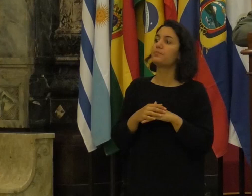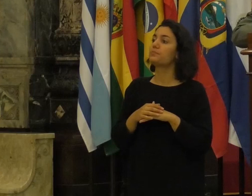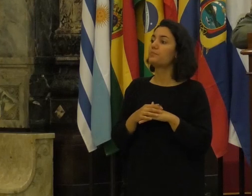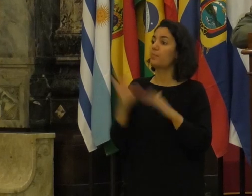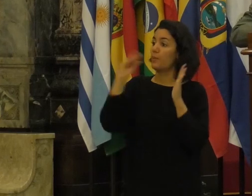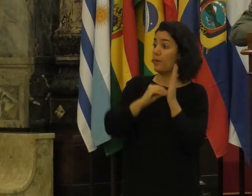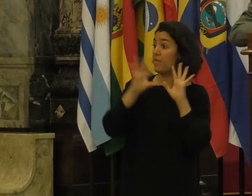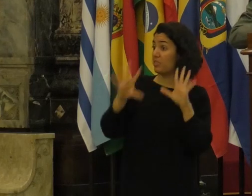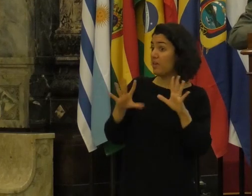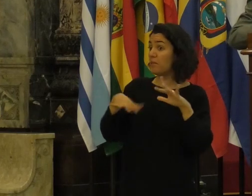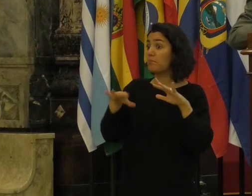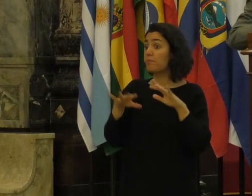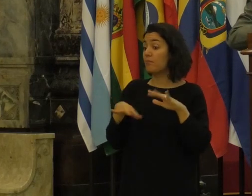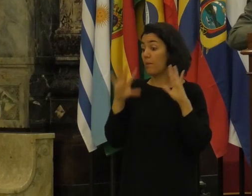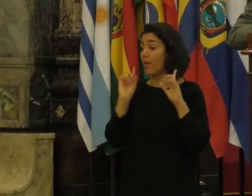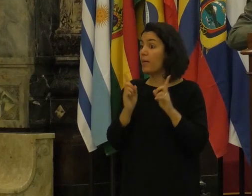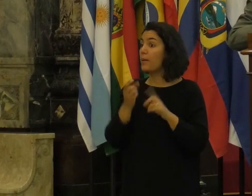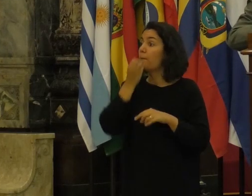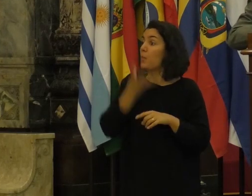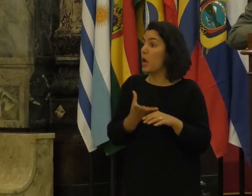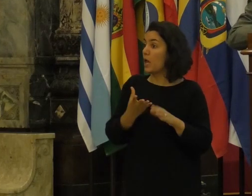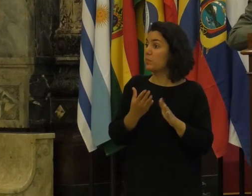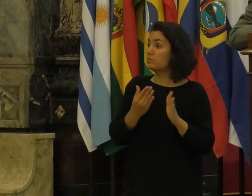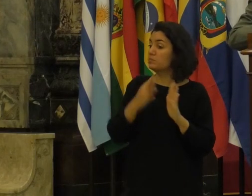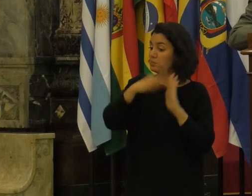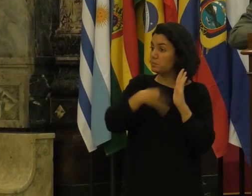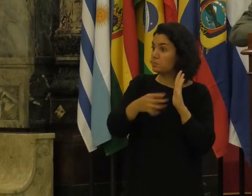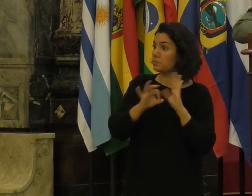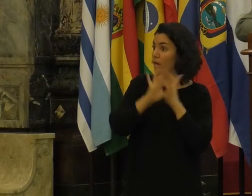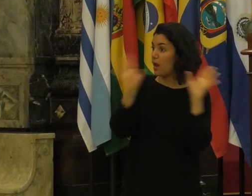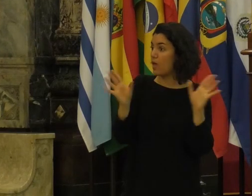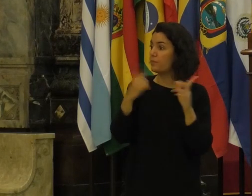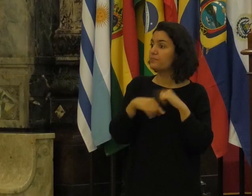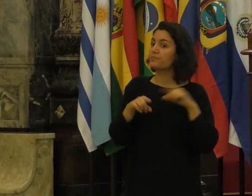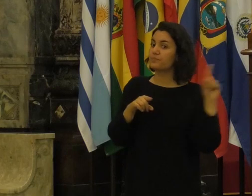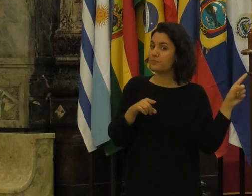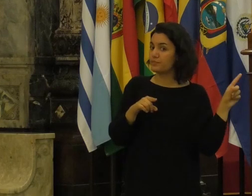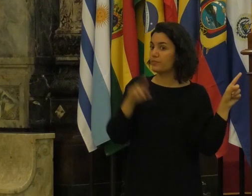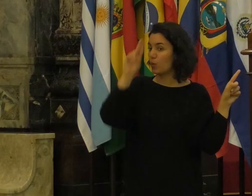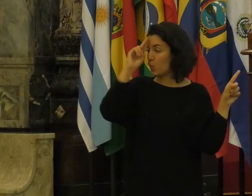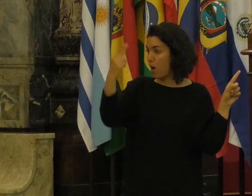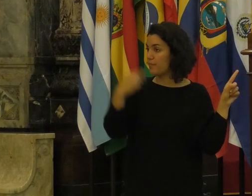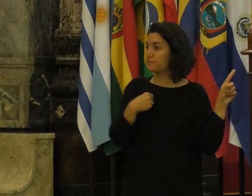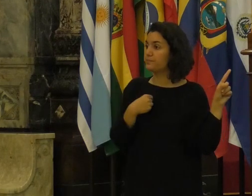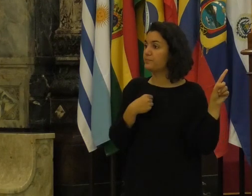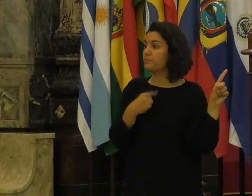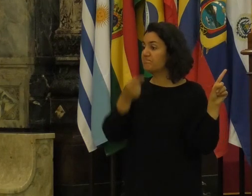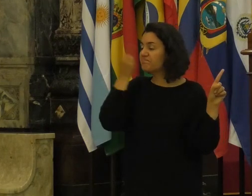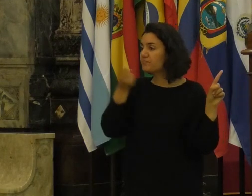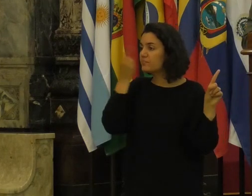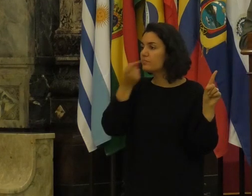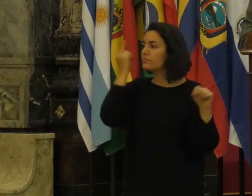en 10, también sería apareciendo muy bien. Y aquí tenemos a Uruguay. O sea, interesante, muy